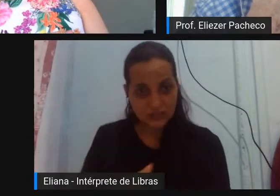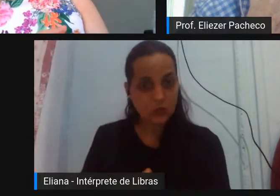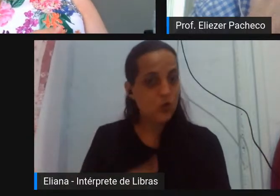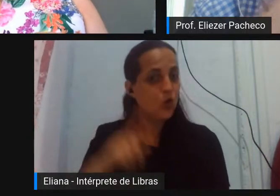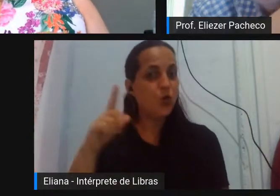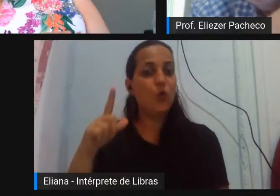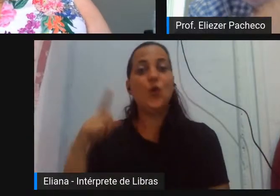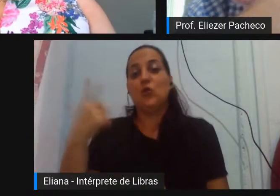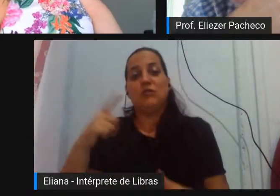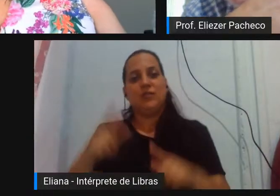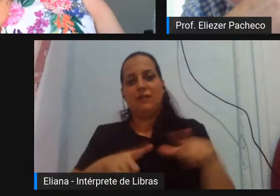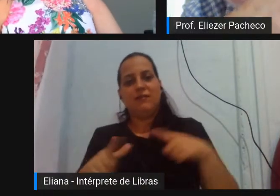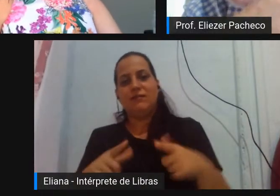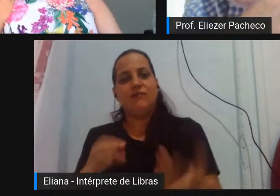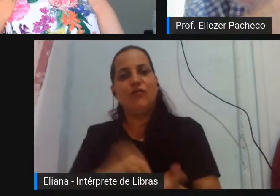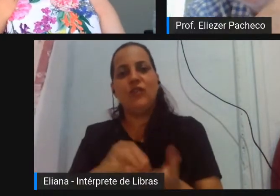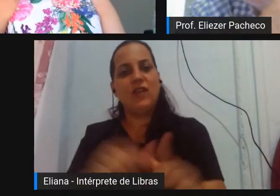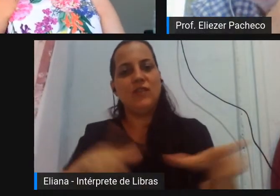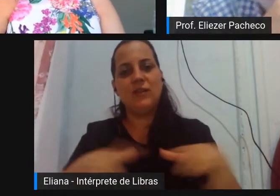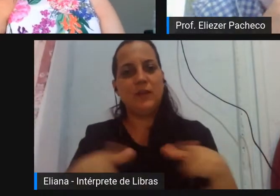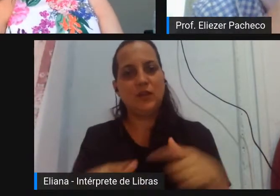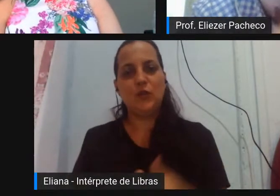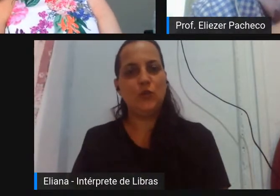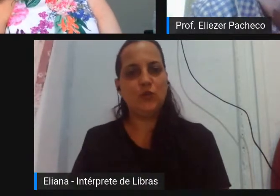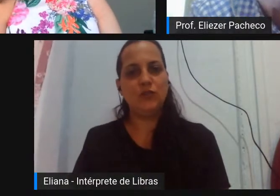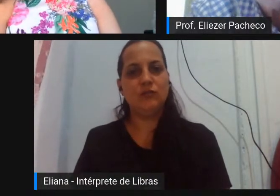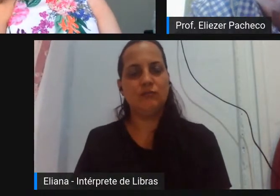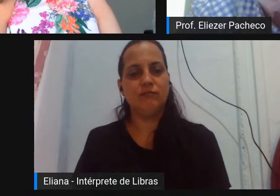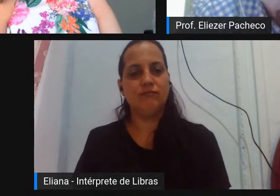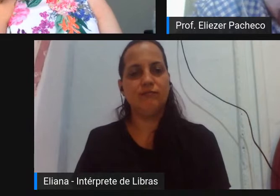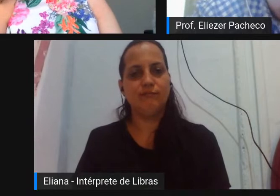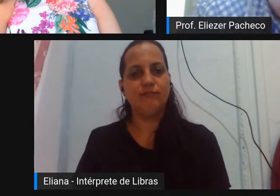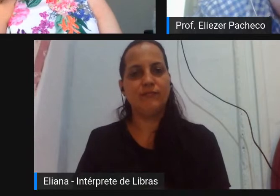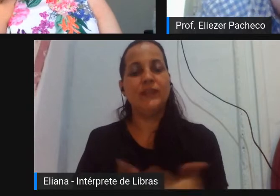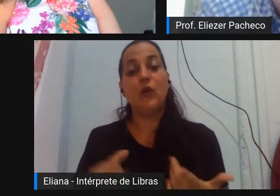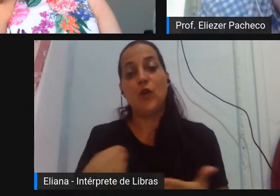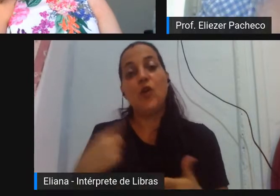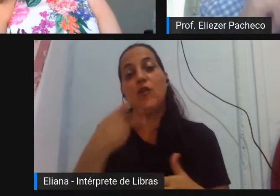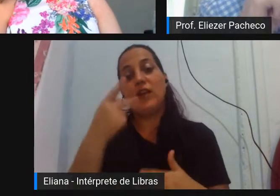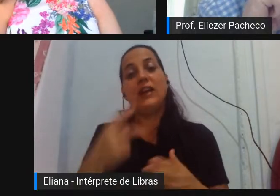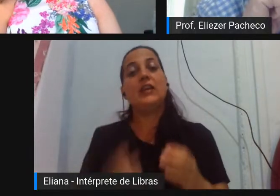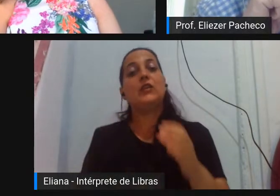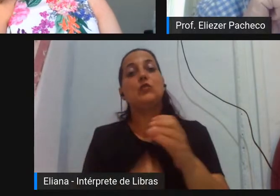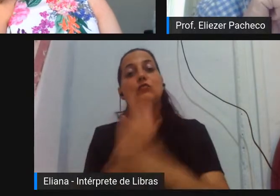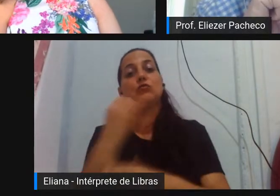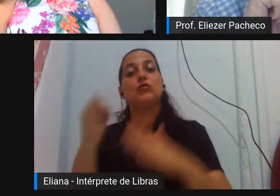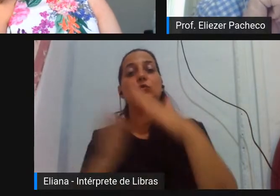obra. Então, eu quando falei lá na origem dos institutos, eu não me referia a isso, era importante.